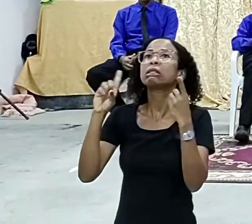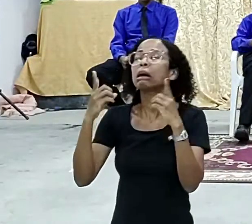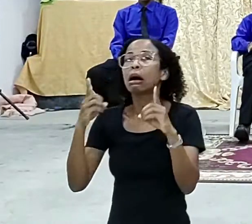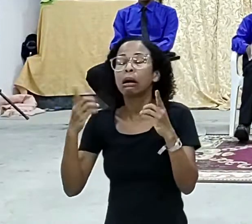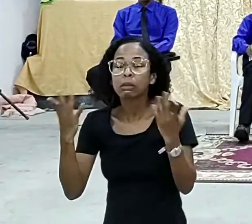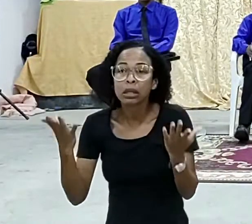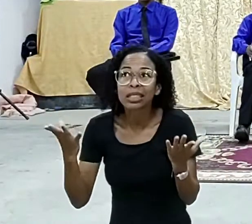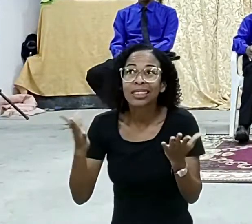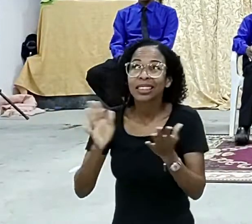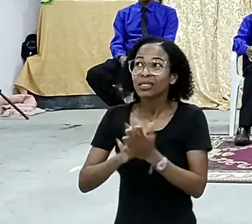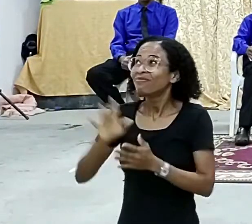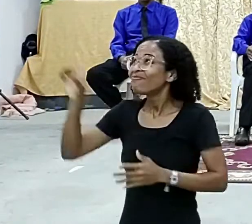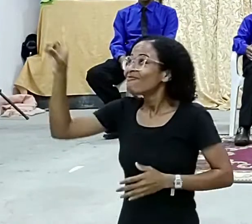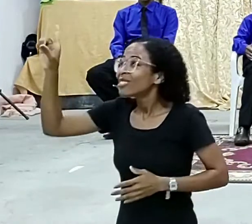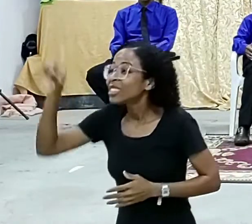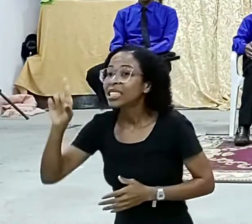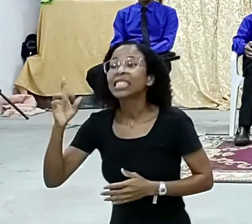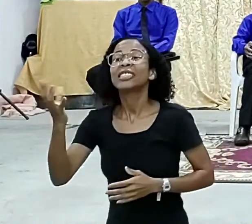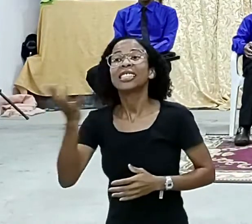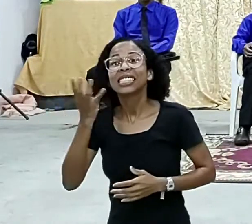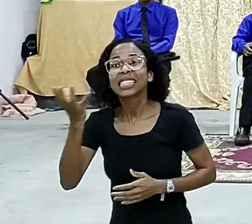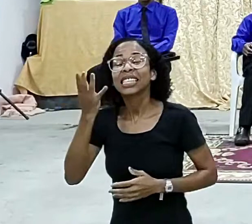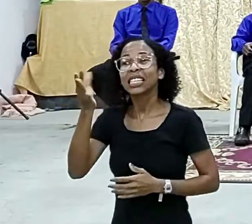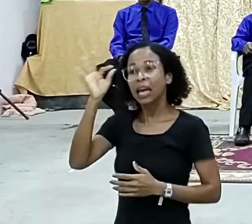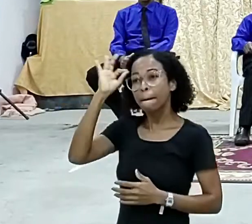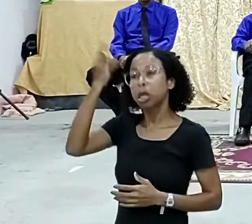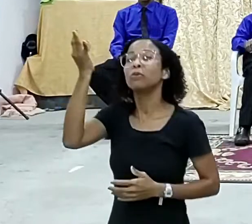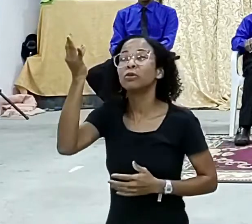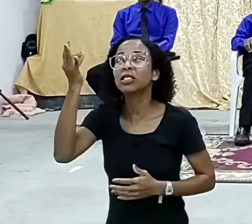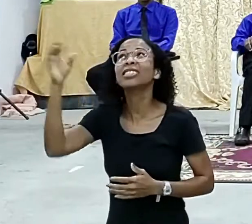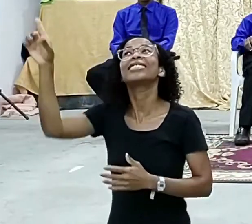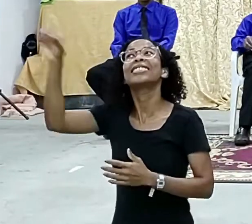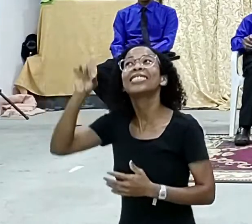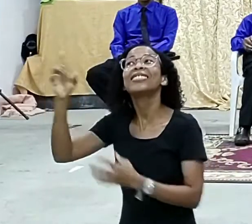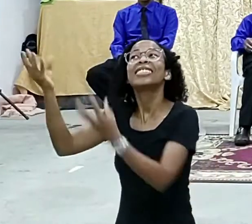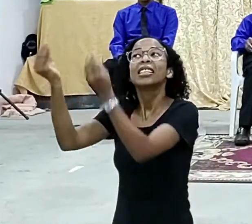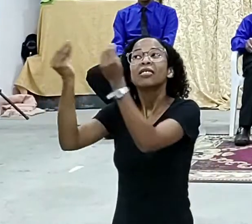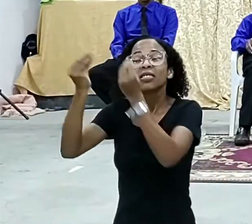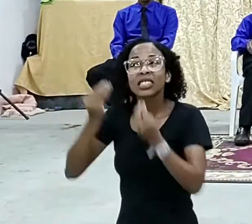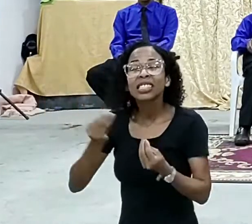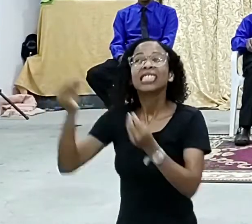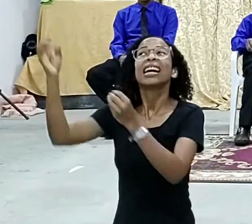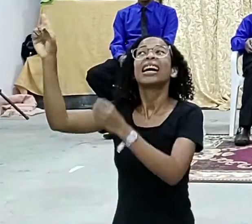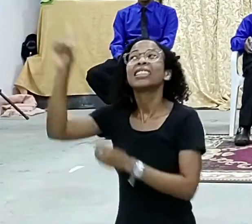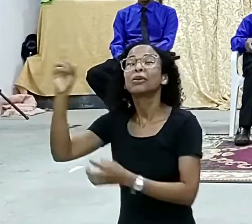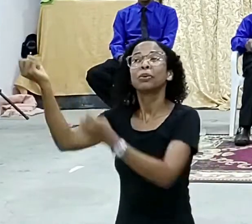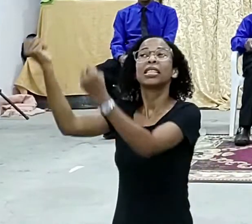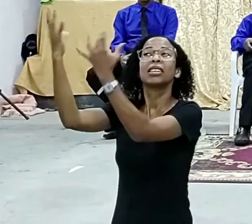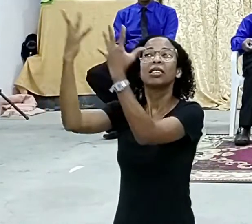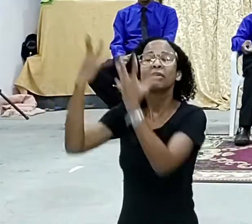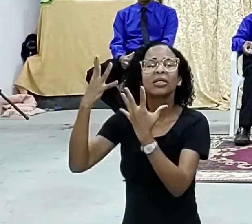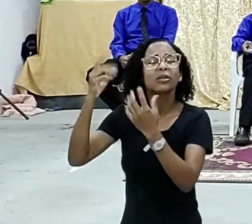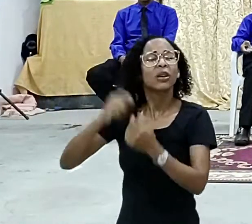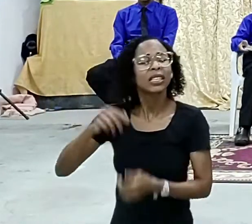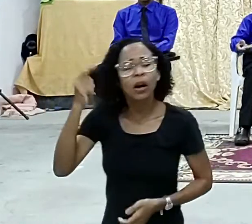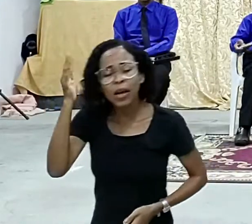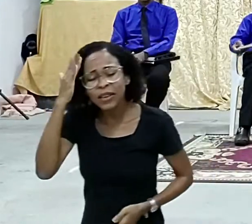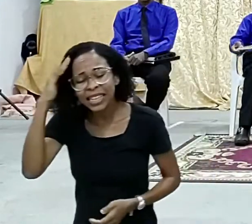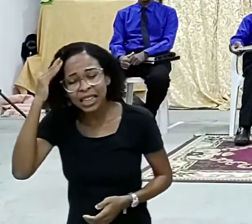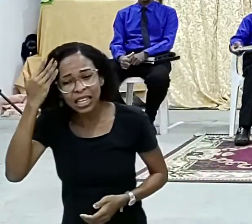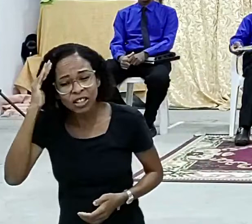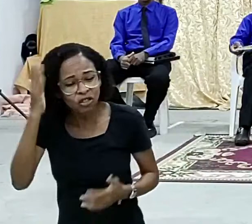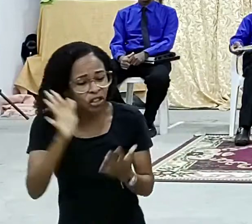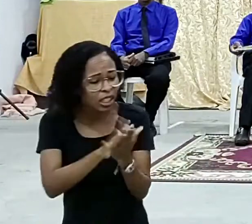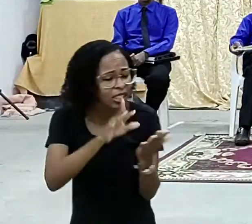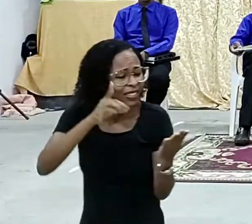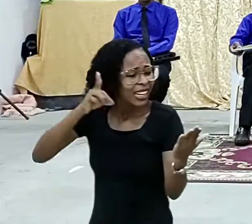Então, o que eu venho a aprender com esta palavra é que Deus ele quer fazer na minha vida, na sua vida,